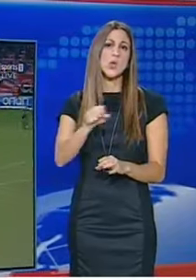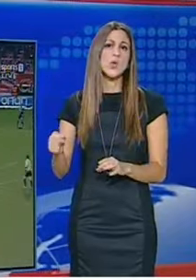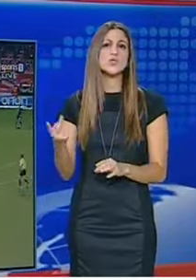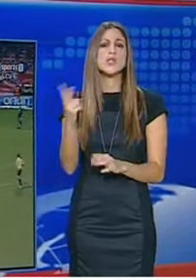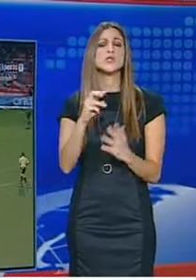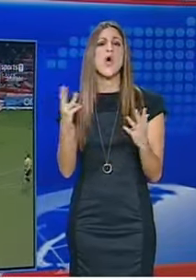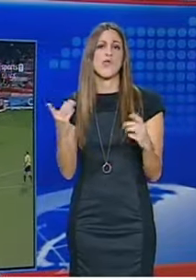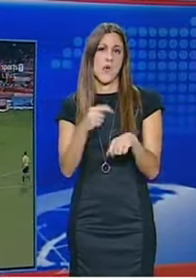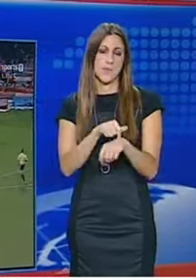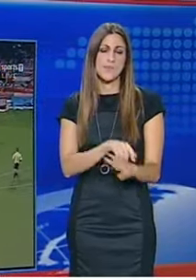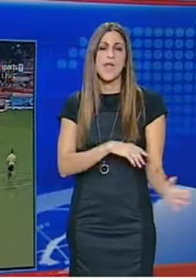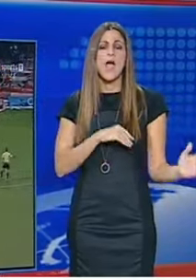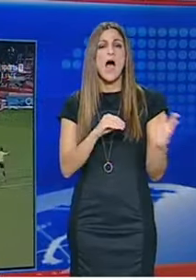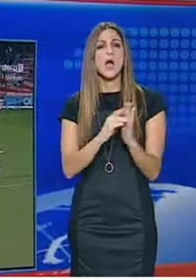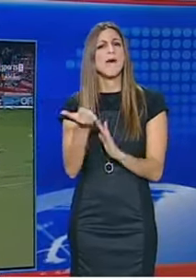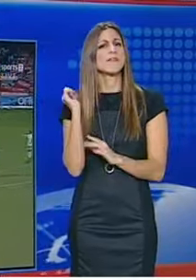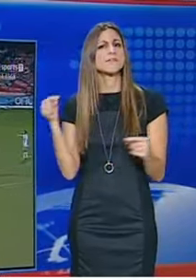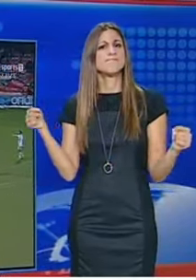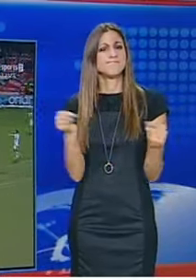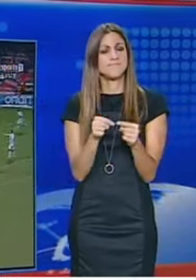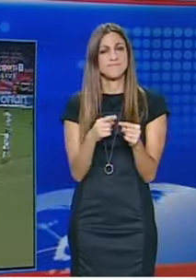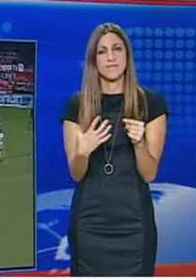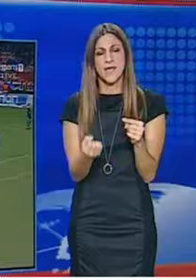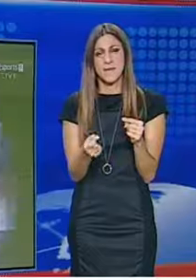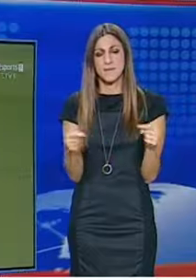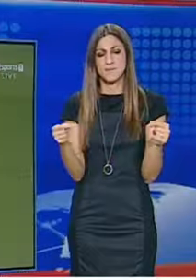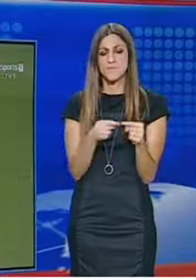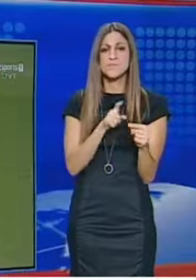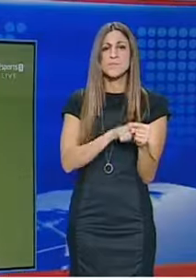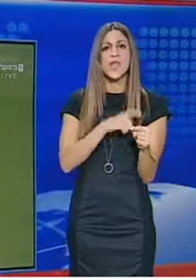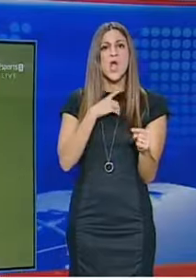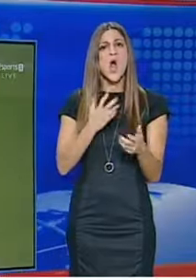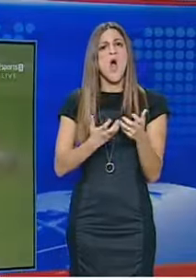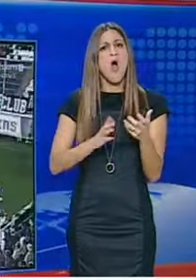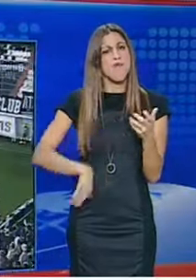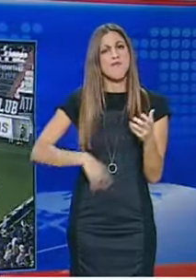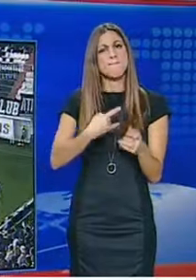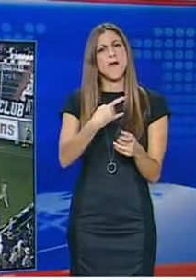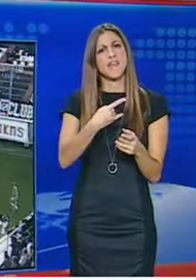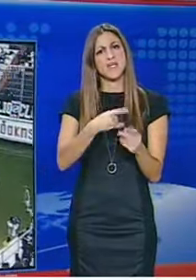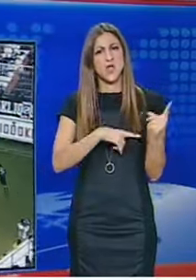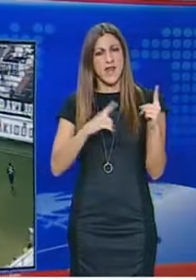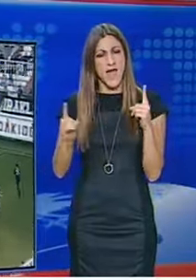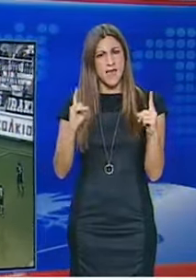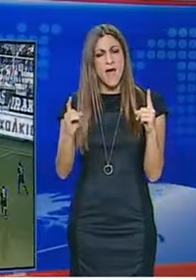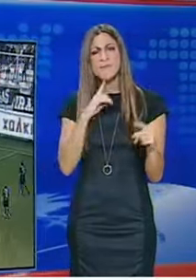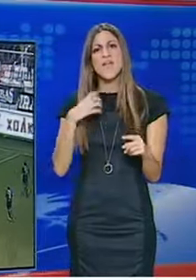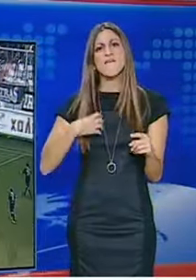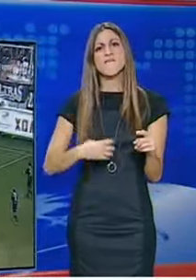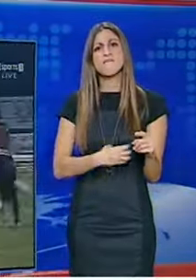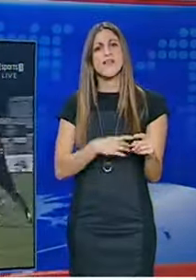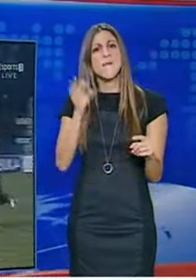78ο στους υπόλοιπους χθεσινούς αγώνες σημειώθηκαν τα αποτελέσματα οφη θρακικός 1-1 βέροια παοκ